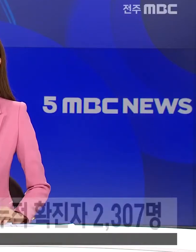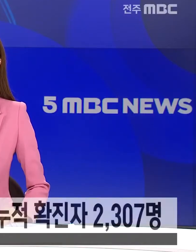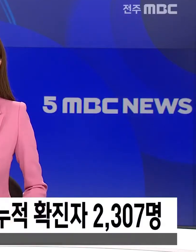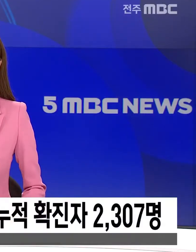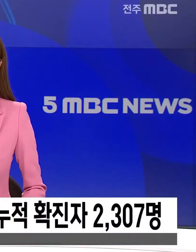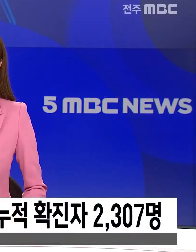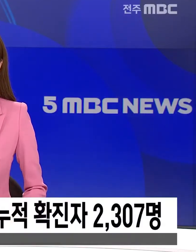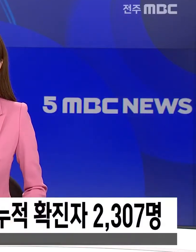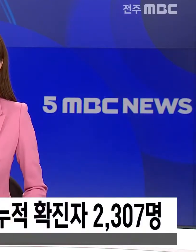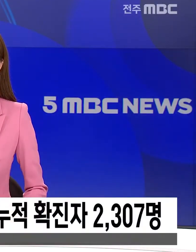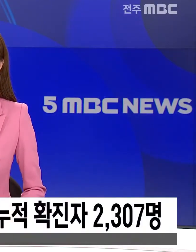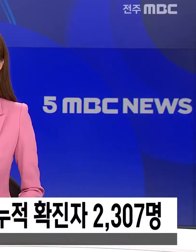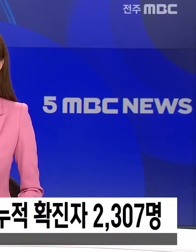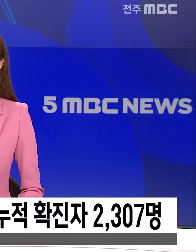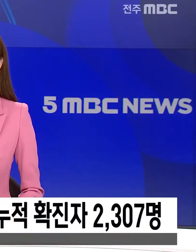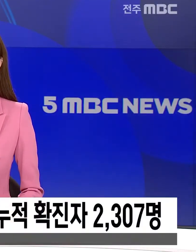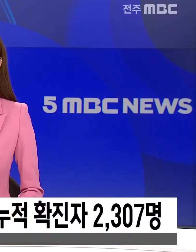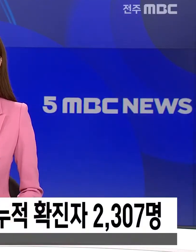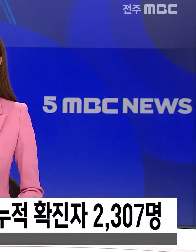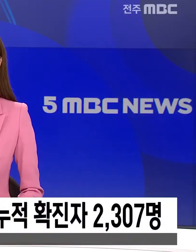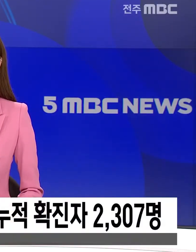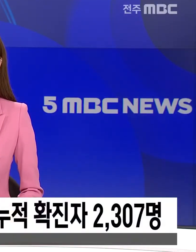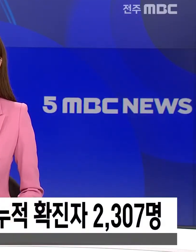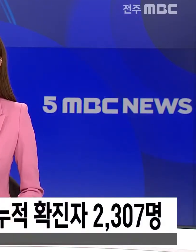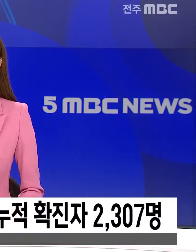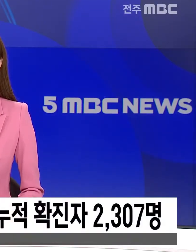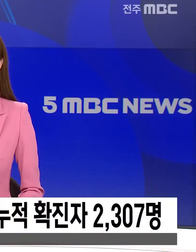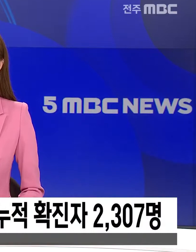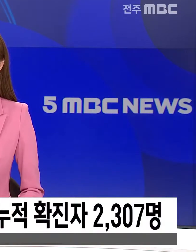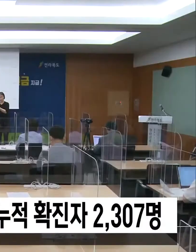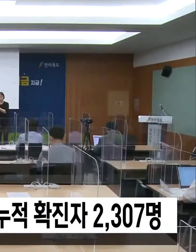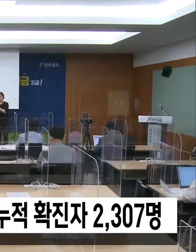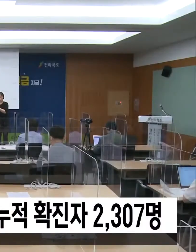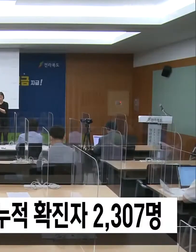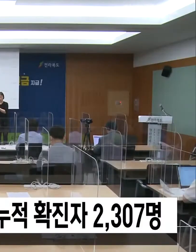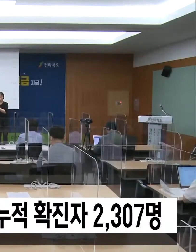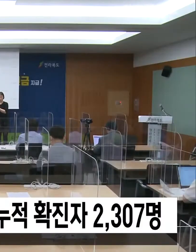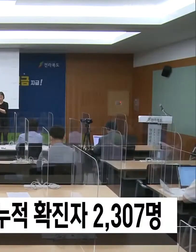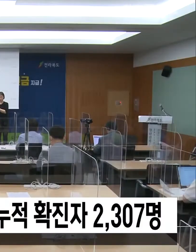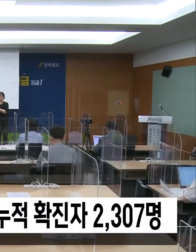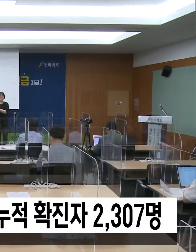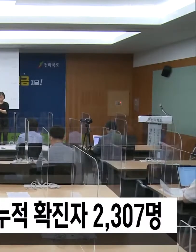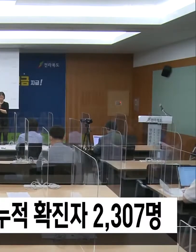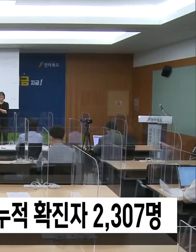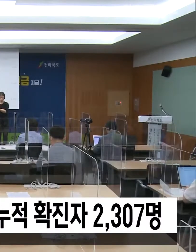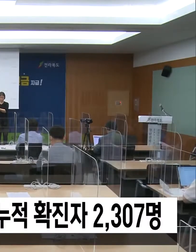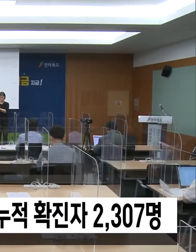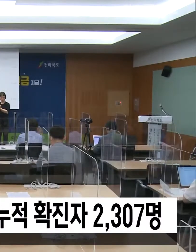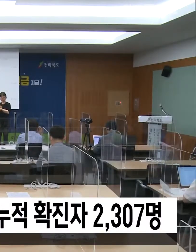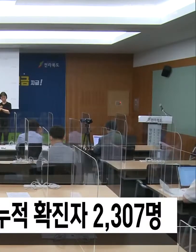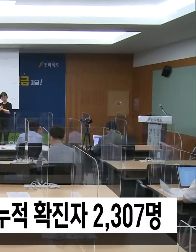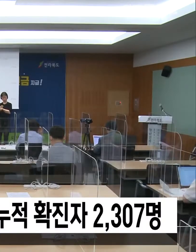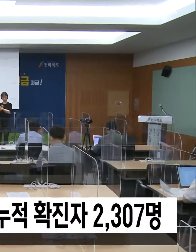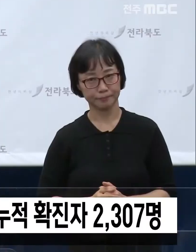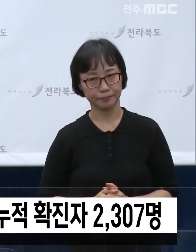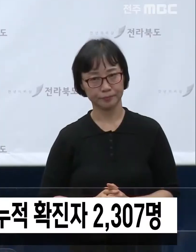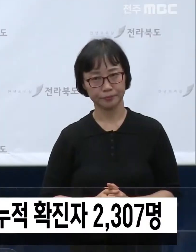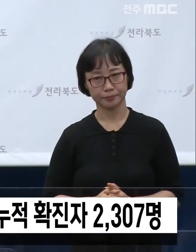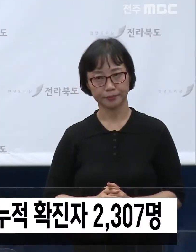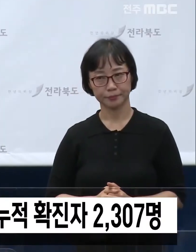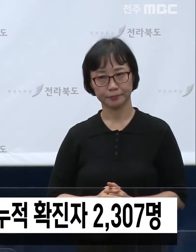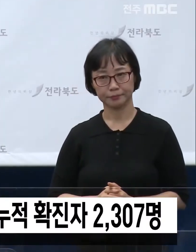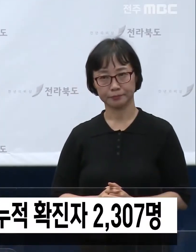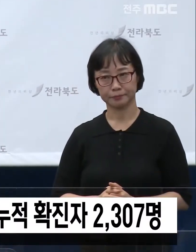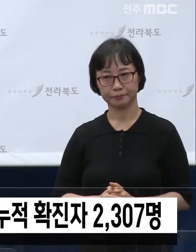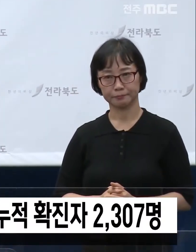돈을 산발적인 코론 알고 감염이 지속되고 있습니다 전라북도 보건당국에 따르면 전주에서 병원